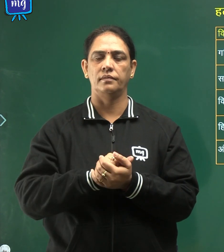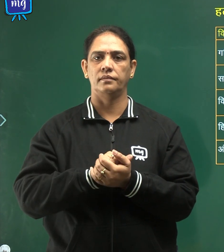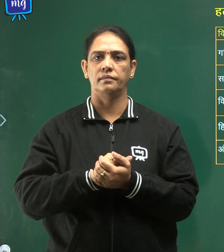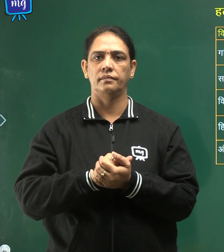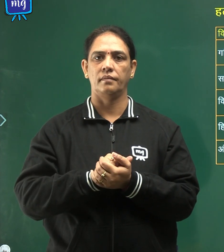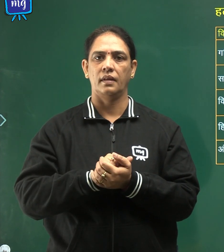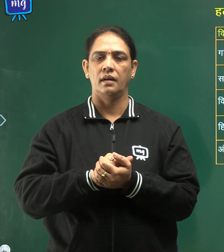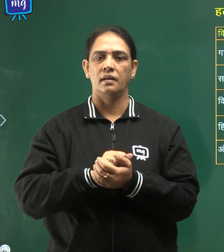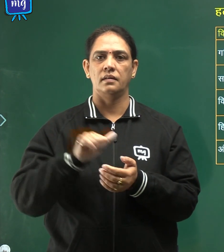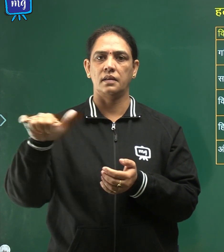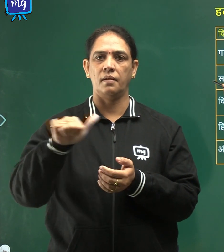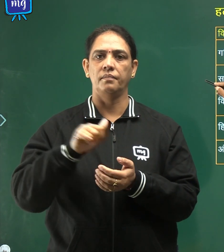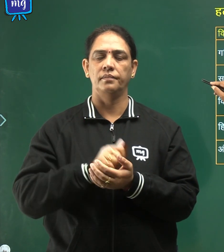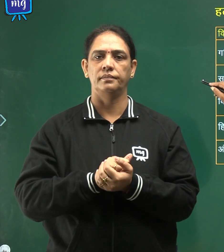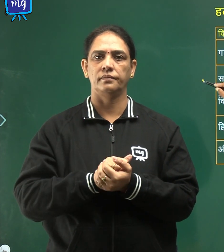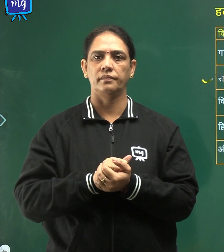ऐसे ही